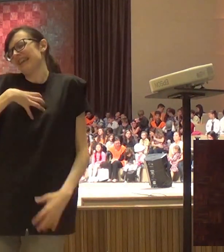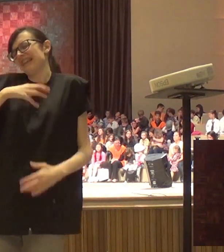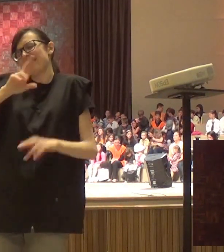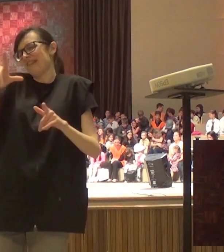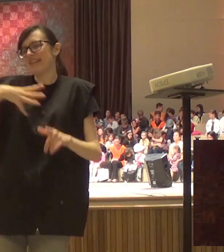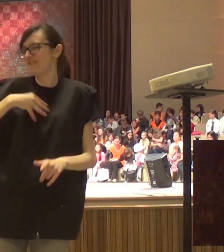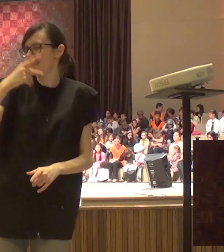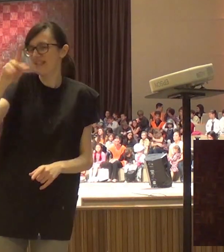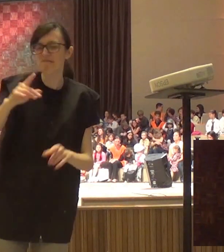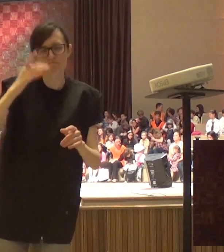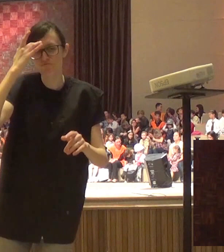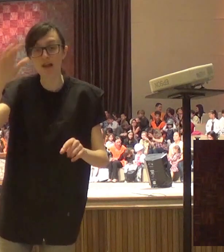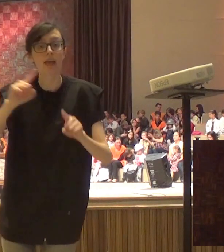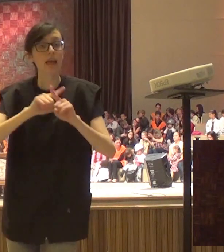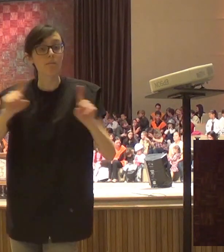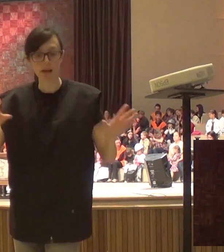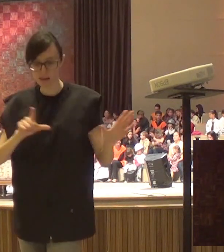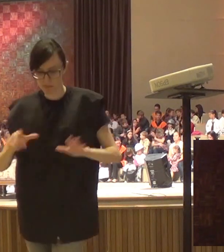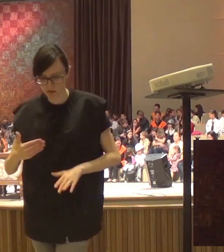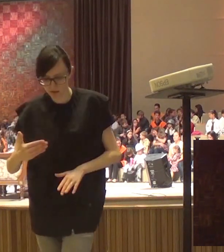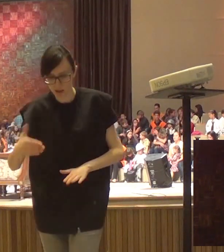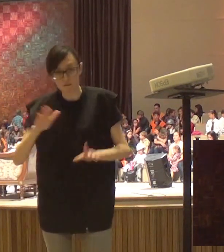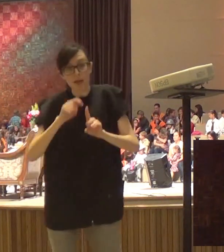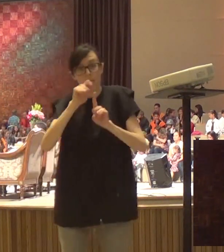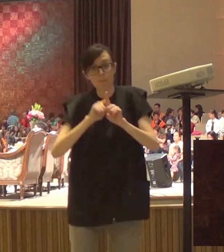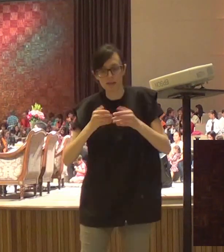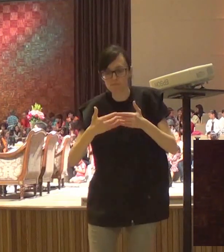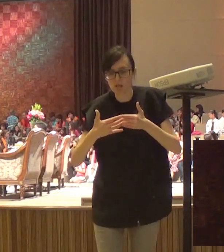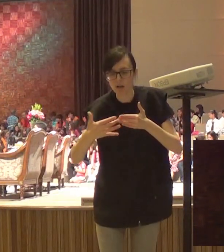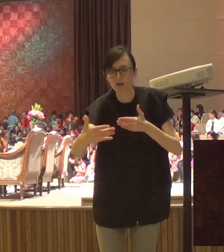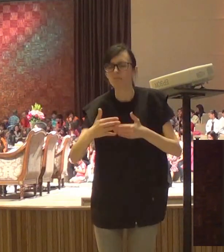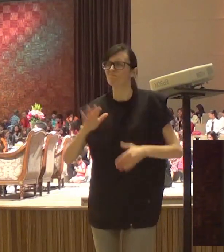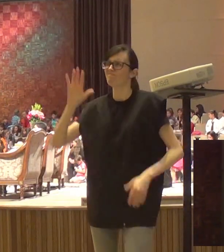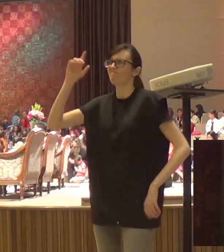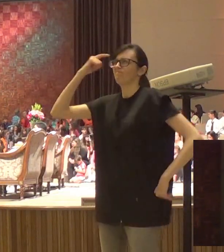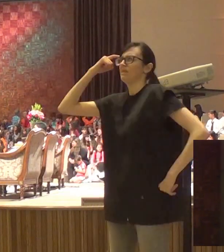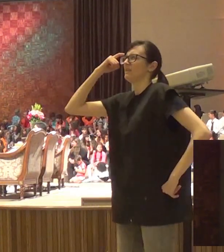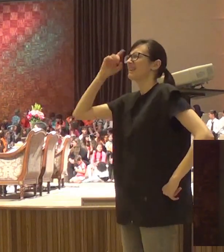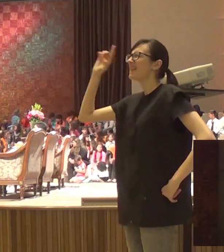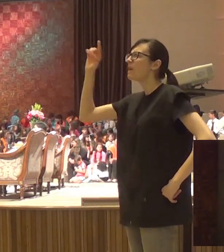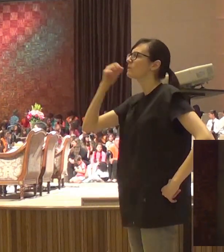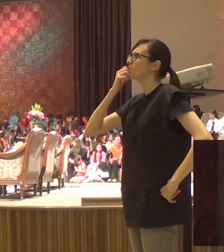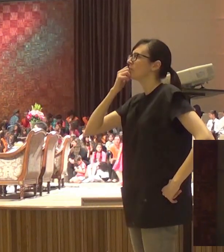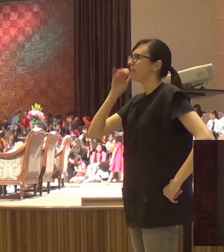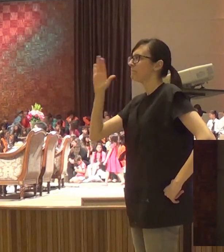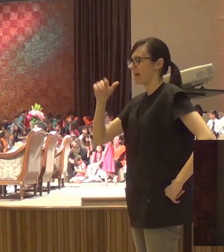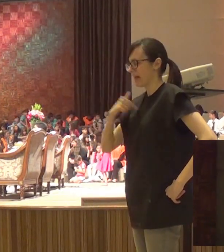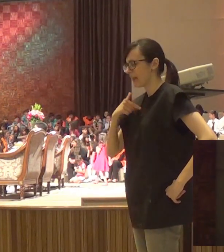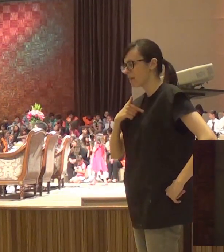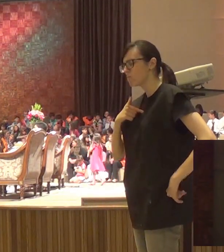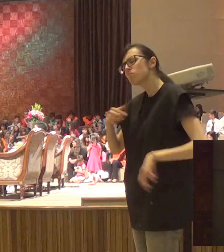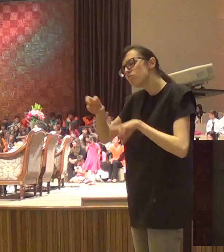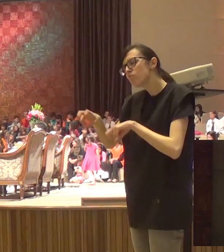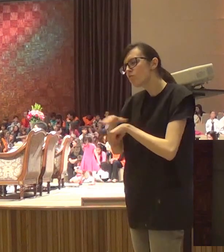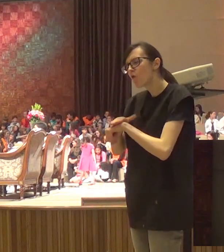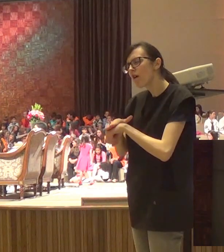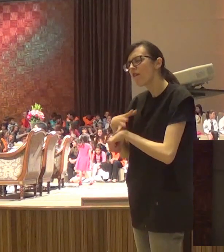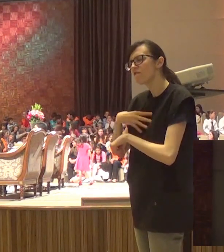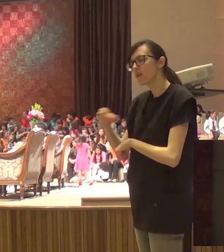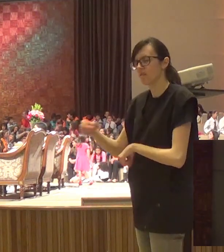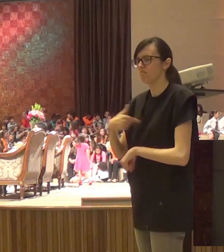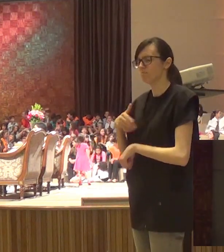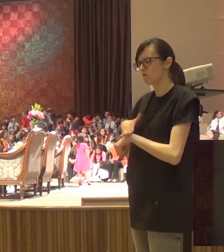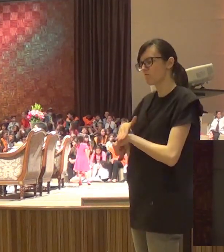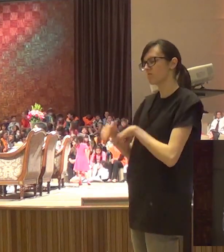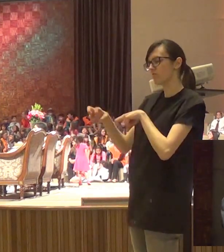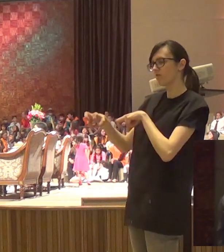Quem sabe um dia você, nessa semana, durante esse mês, você fala assim, eu vou tirar uma noite para ouvir o que está no coração da minha